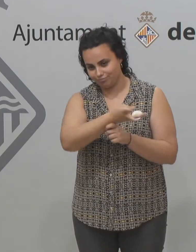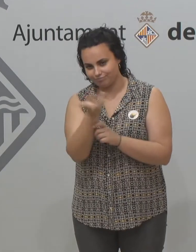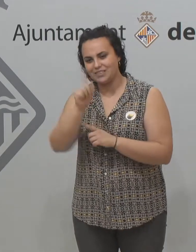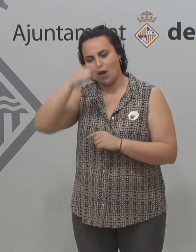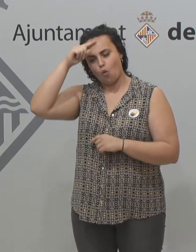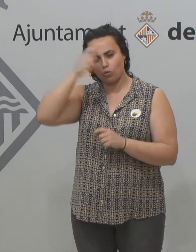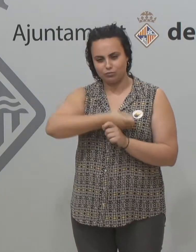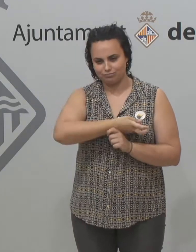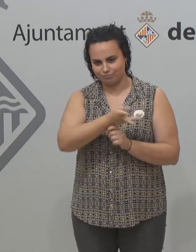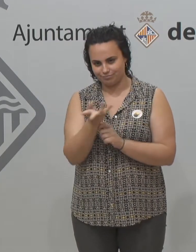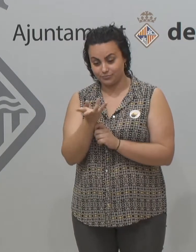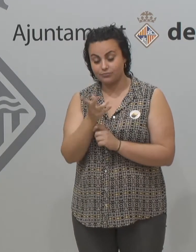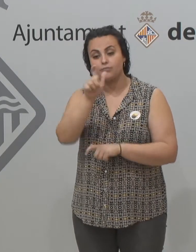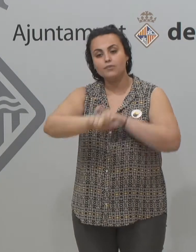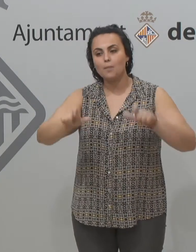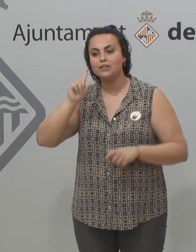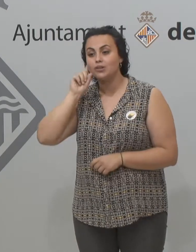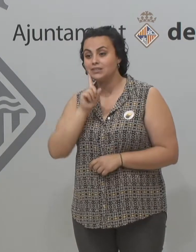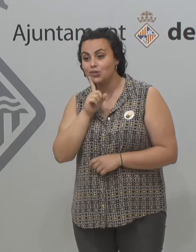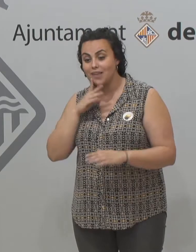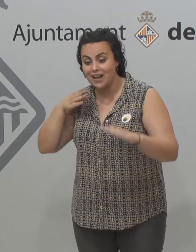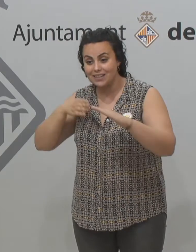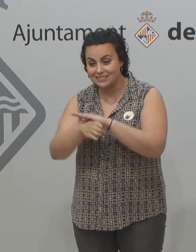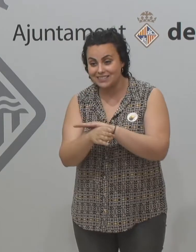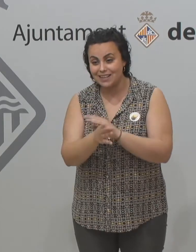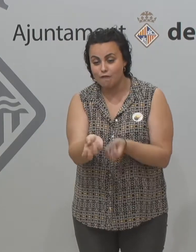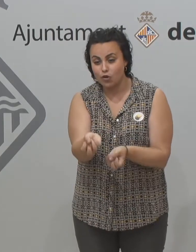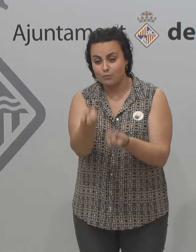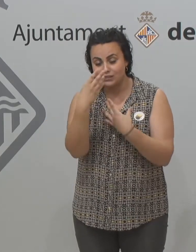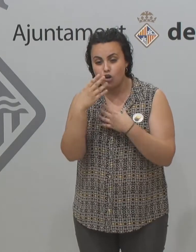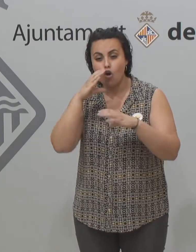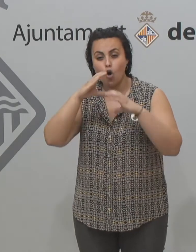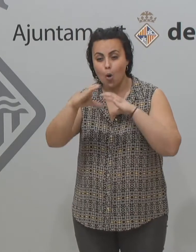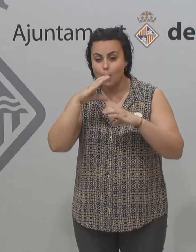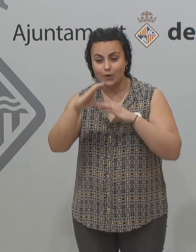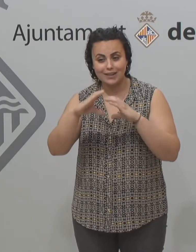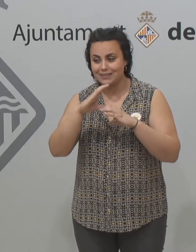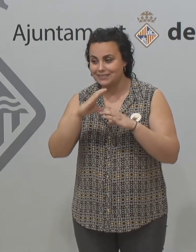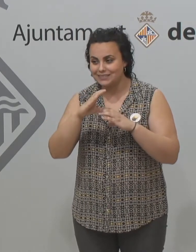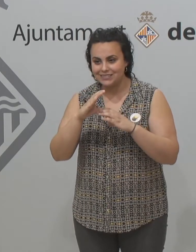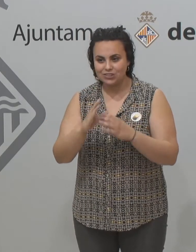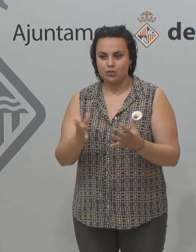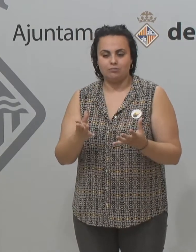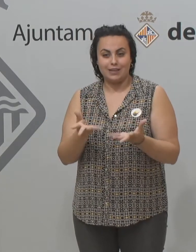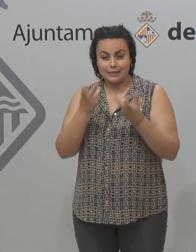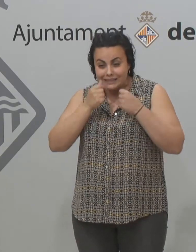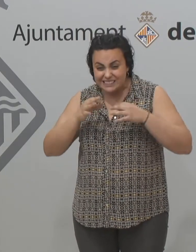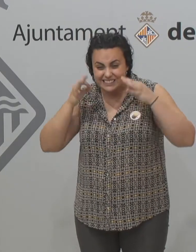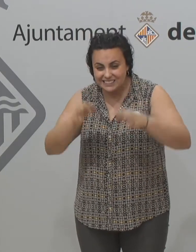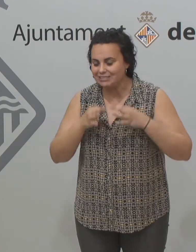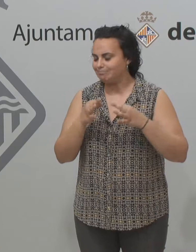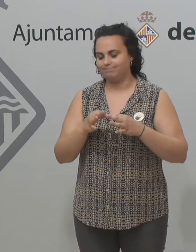Com sabem, les persones sordes no sempre poden accedir a la informació i a la comunicació satisfactòria amb el seu